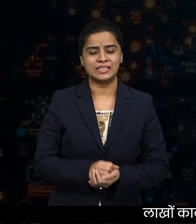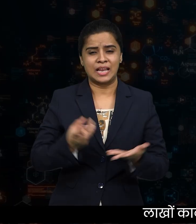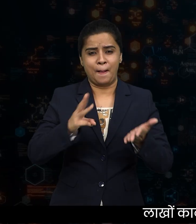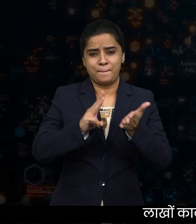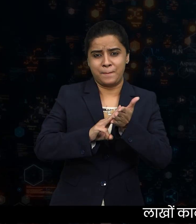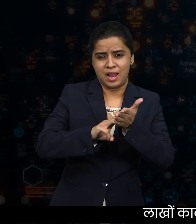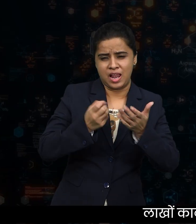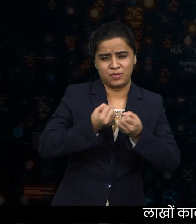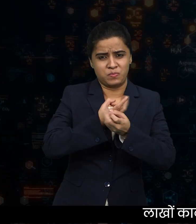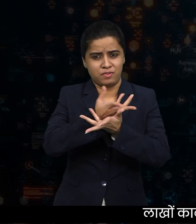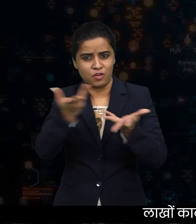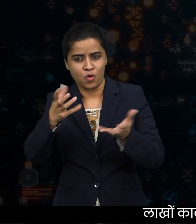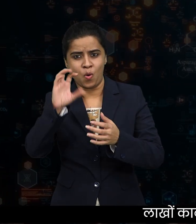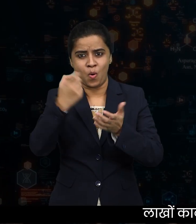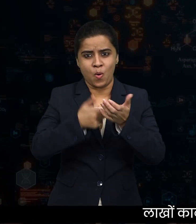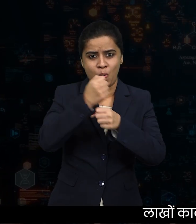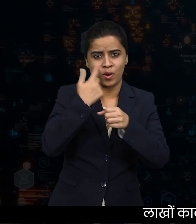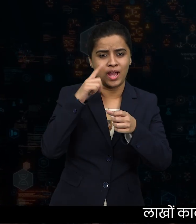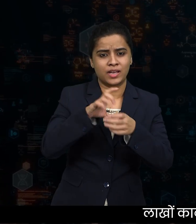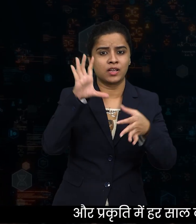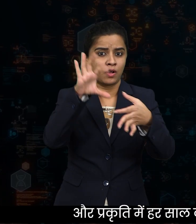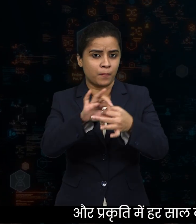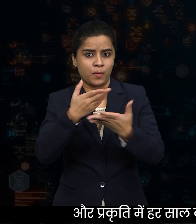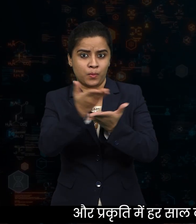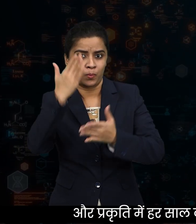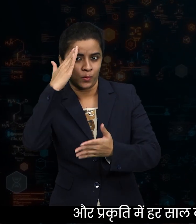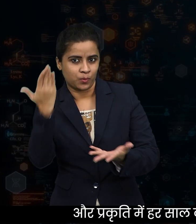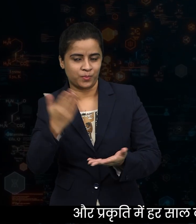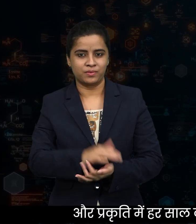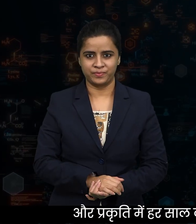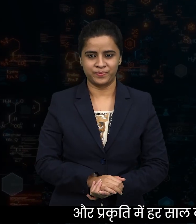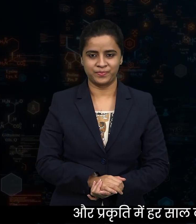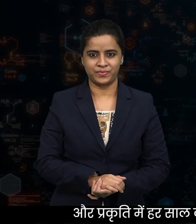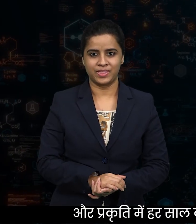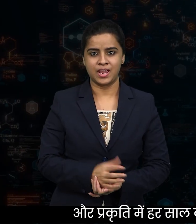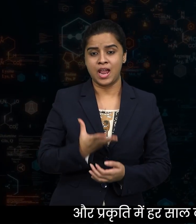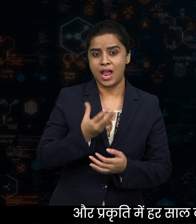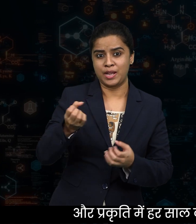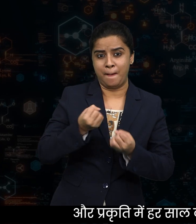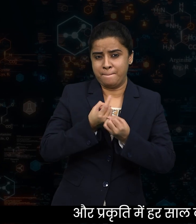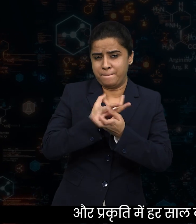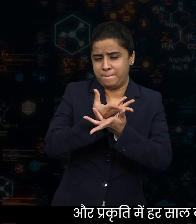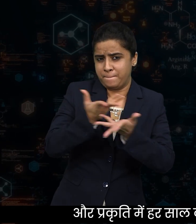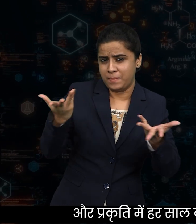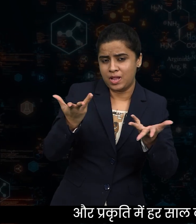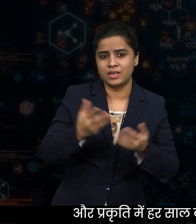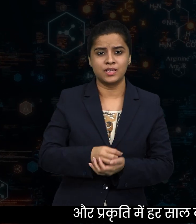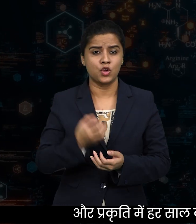लाखों कार्बनिक यौगिक हमें ज्ञात हैं और प्रकृति में हर साल कई नए कार्बनिक